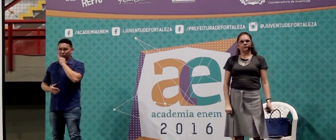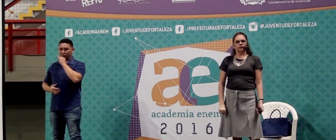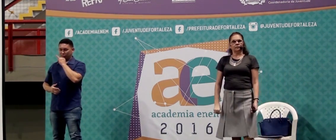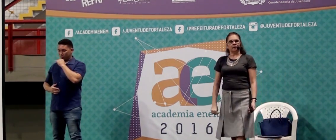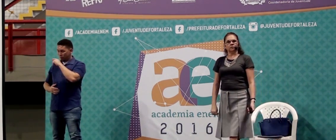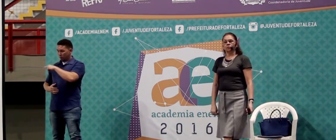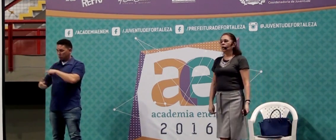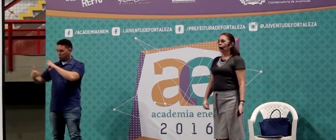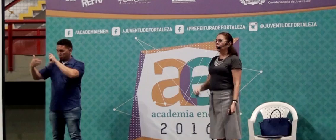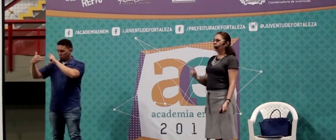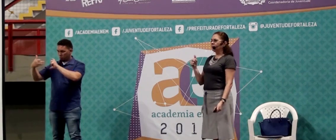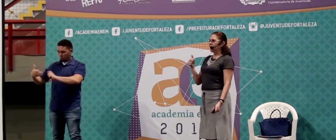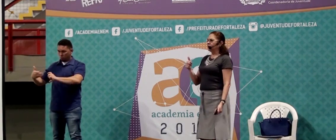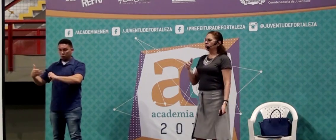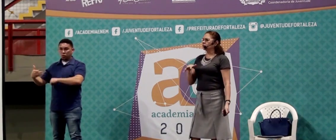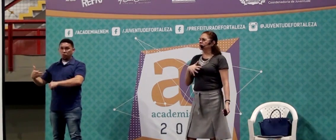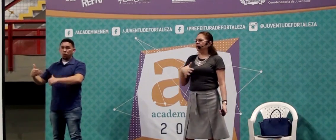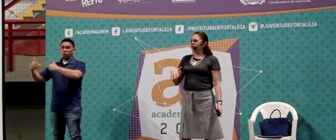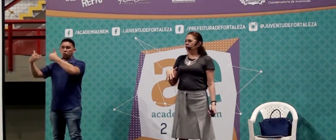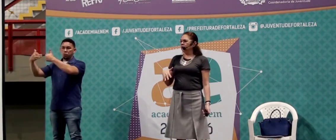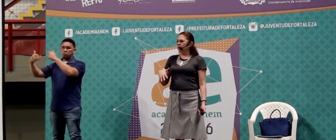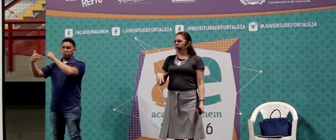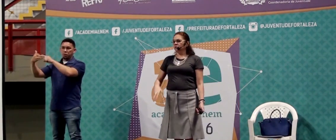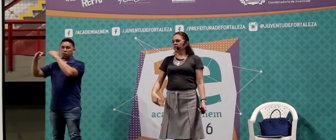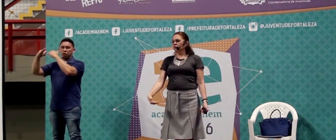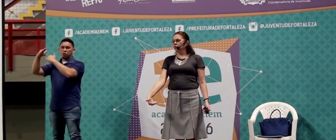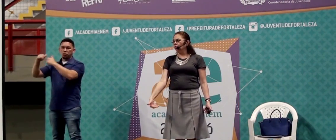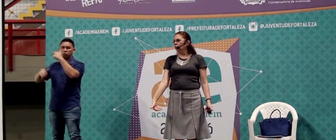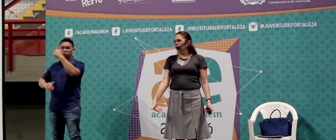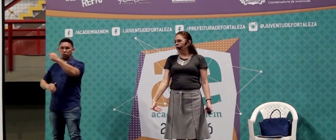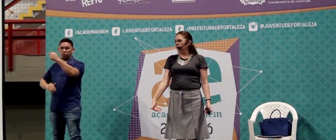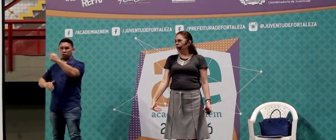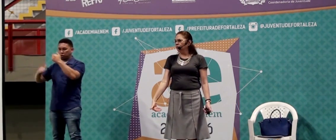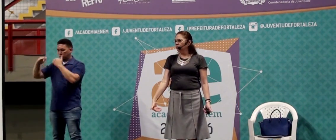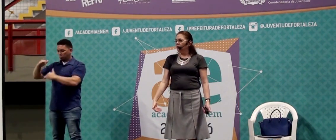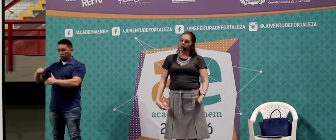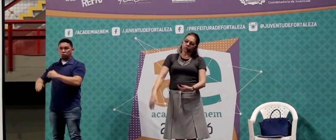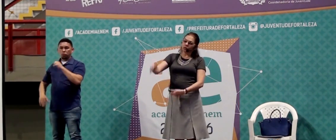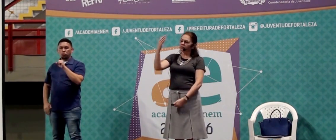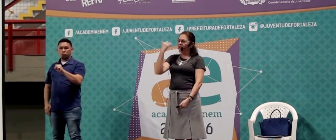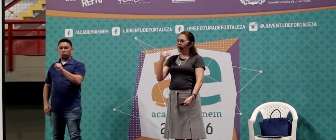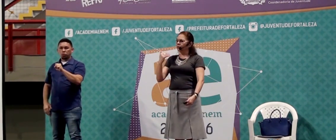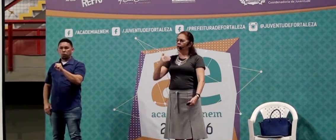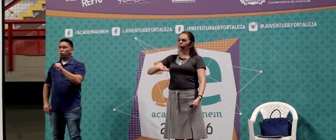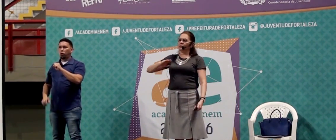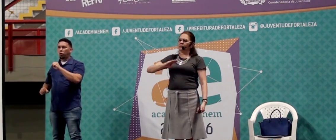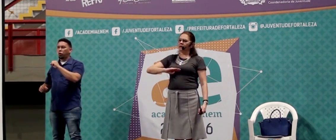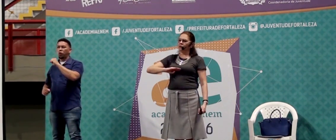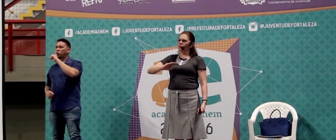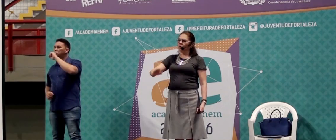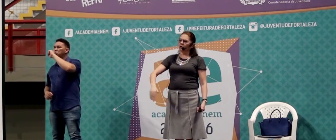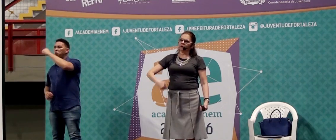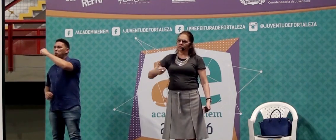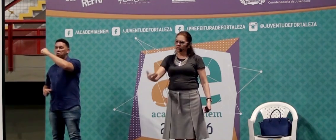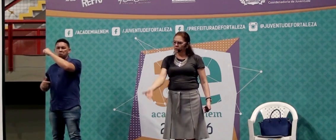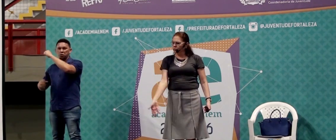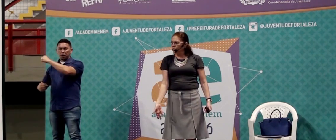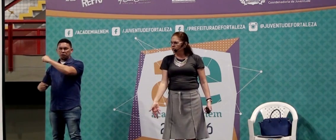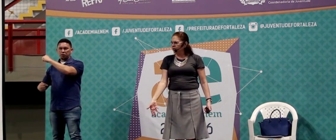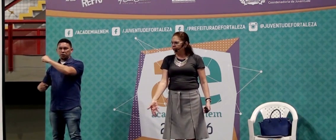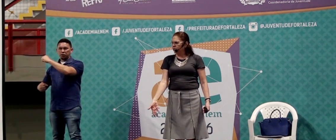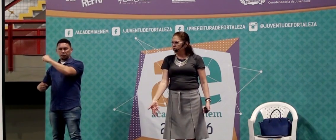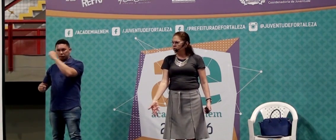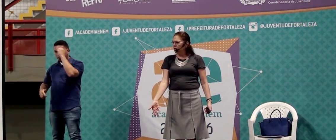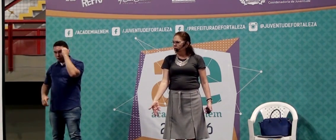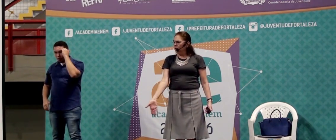no desenvolvimento, o primeiro com 7 linhas, o segundo com 8. Ou o contrário, o primeiro com 8, o segundo